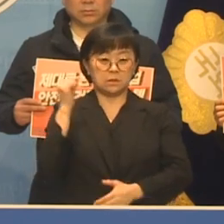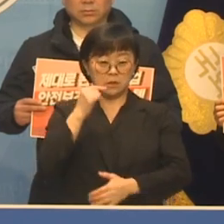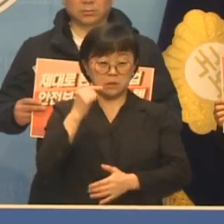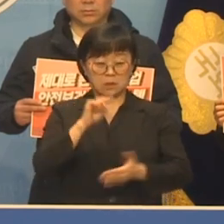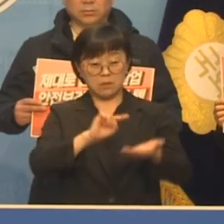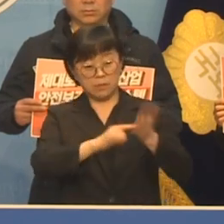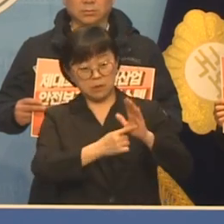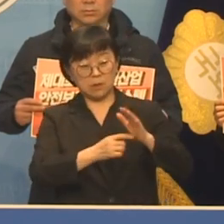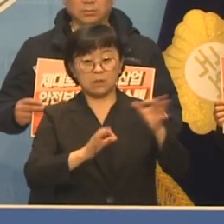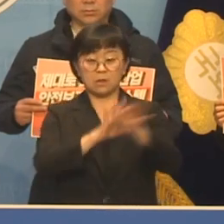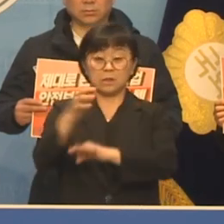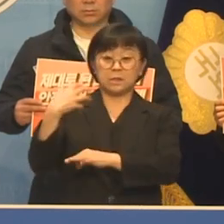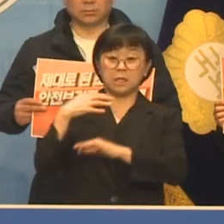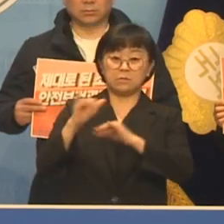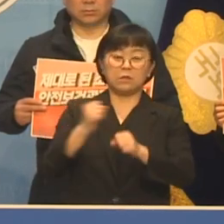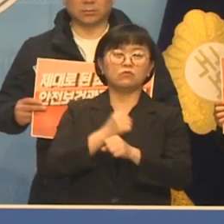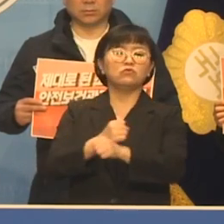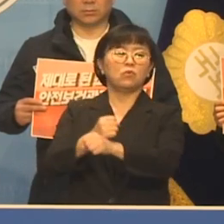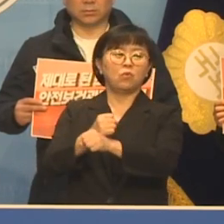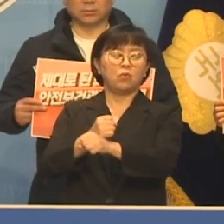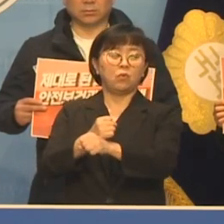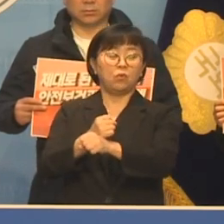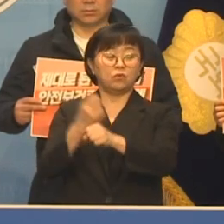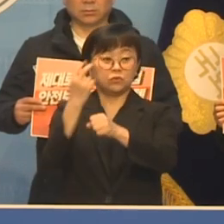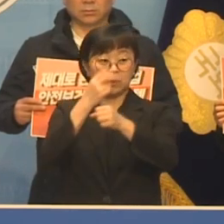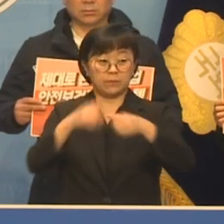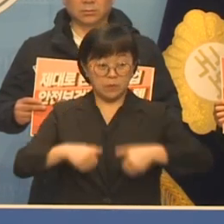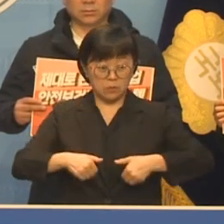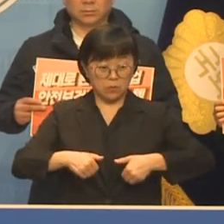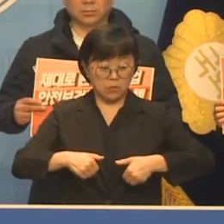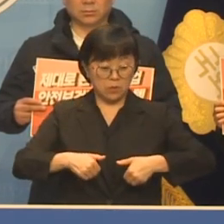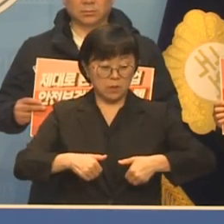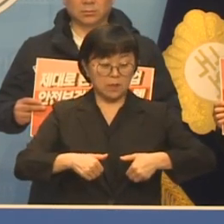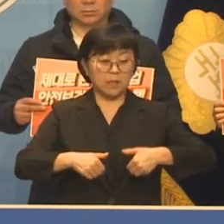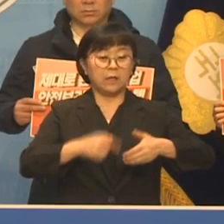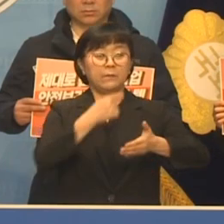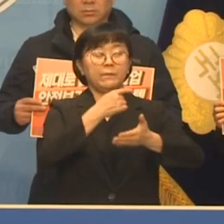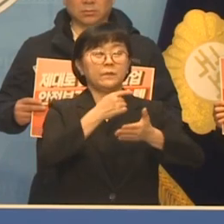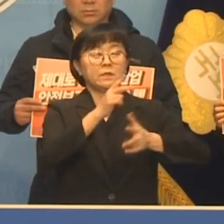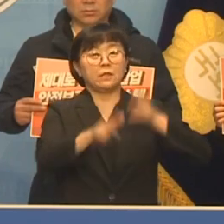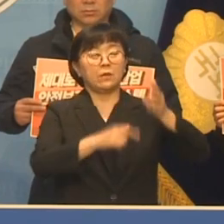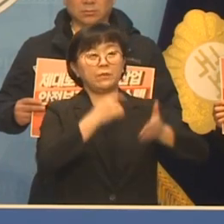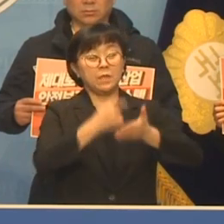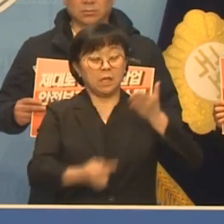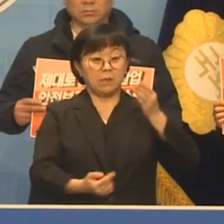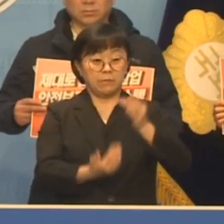밝히고 경영 책임자를 구속 수사해야 합니다. 산업재해라는 적과